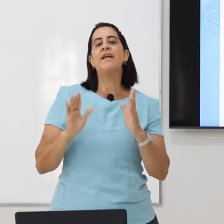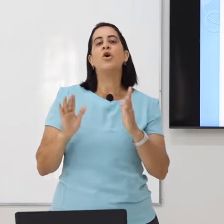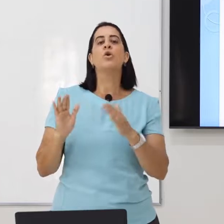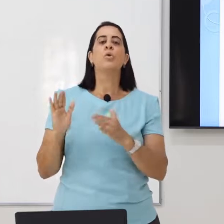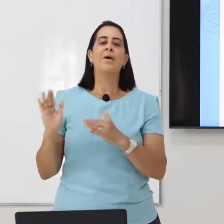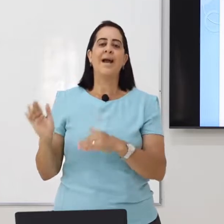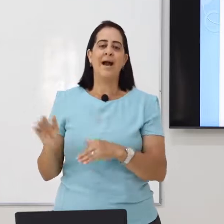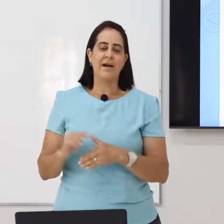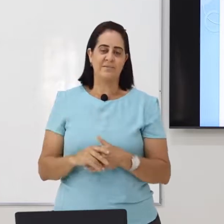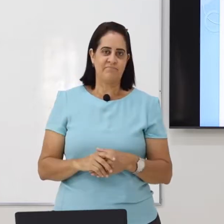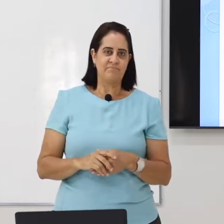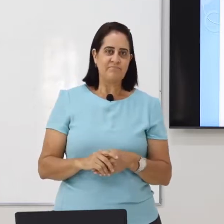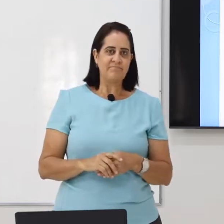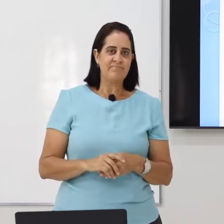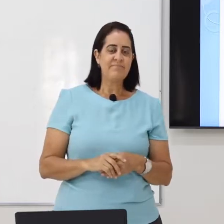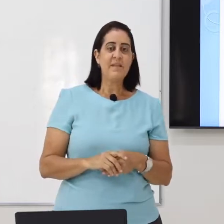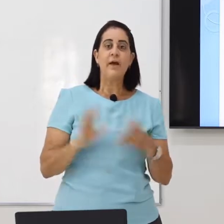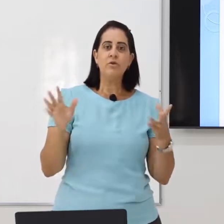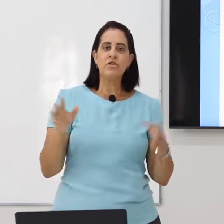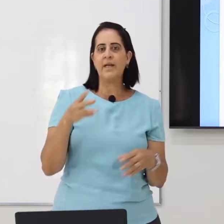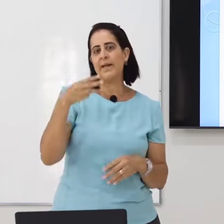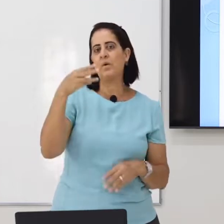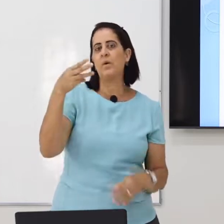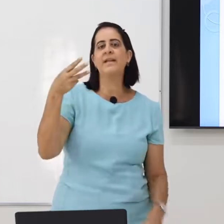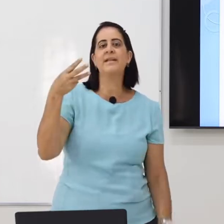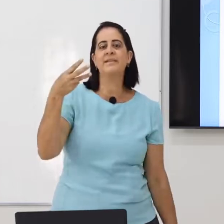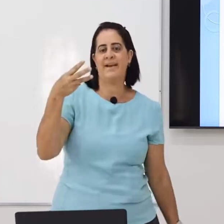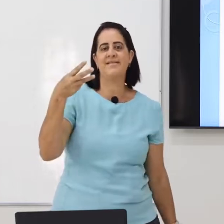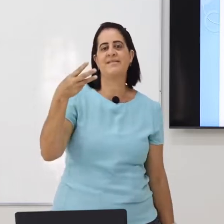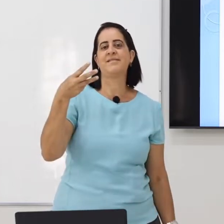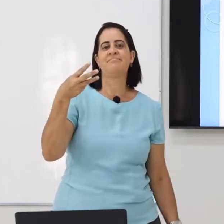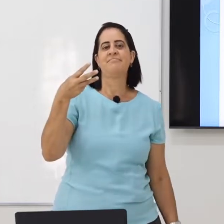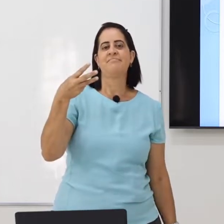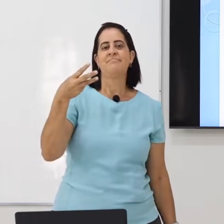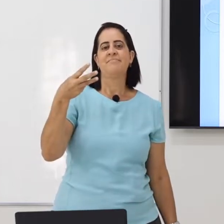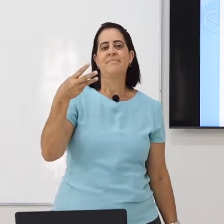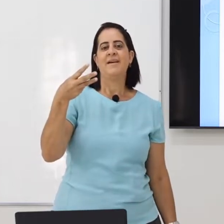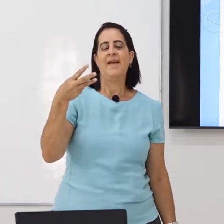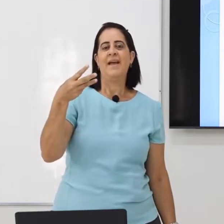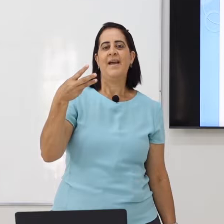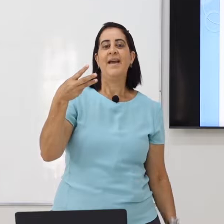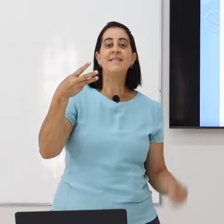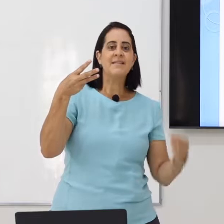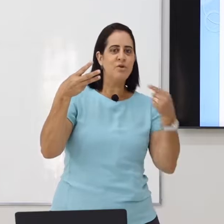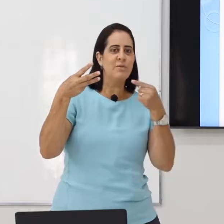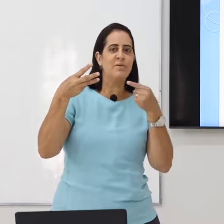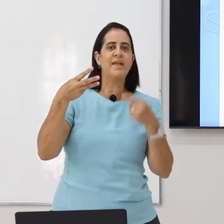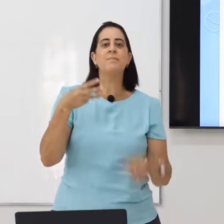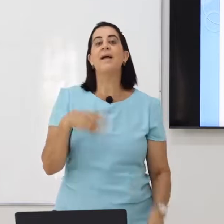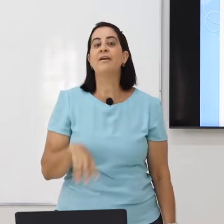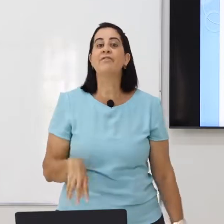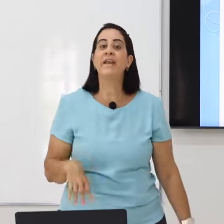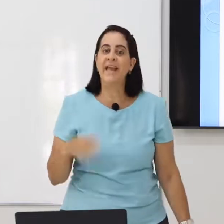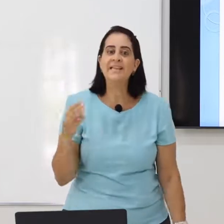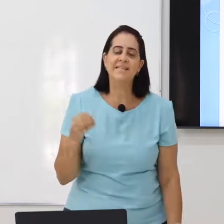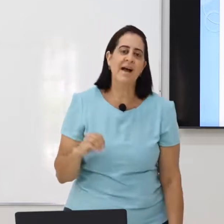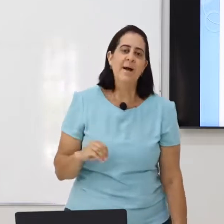terceiro lugar? Eu não cheguei na corrida em 3. Esse número tem uma referência